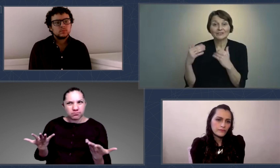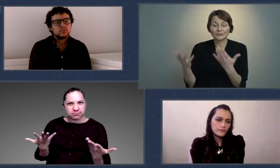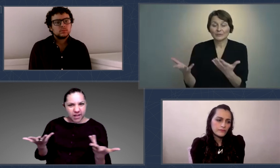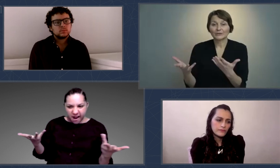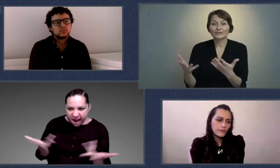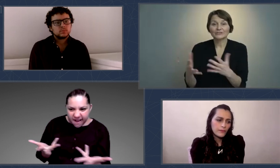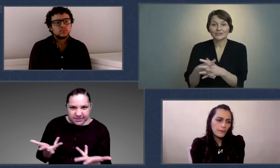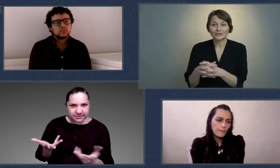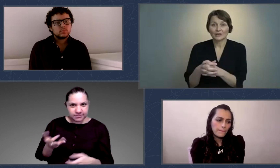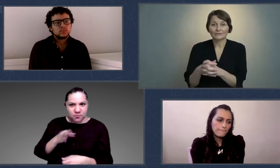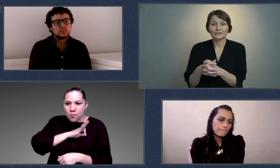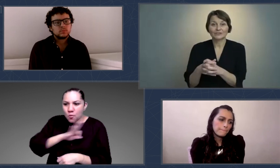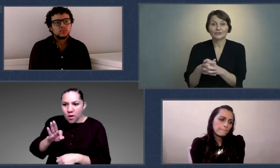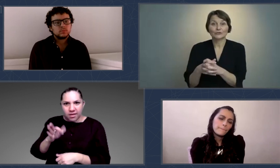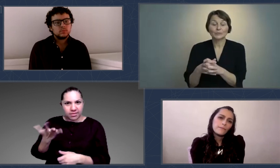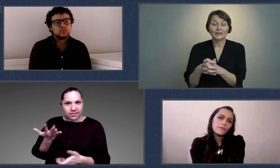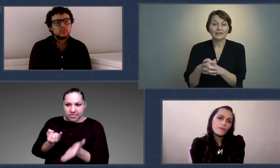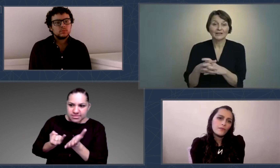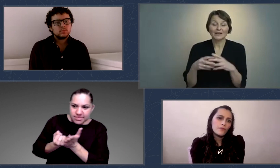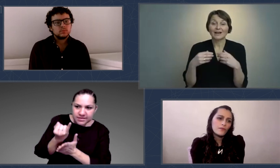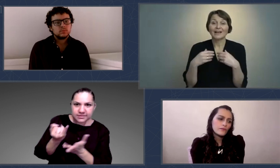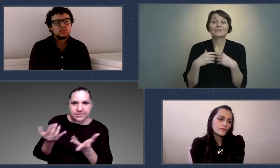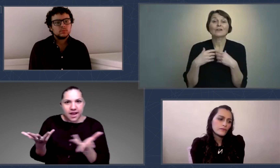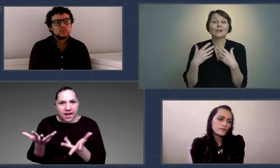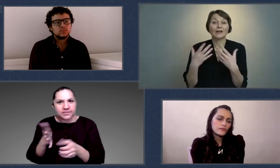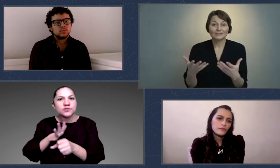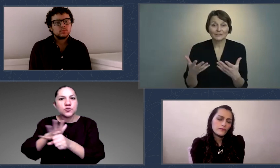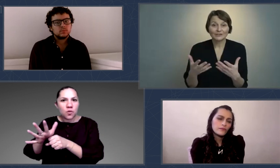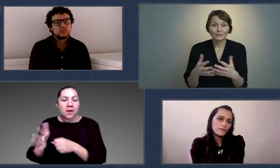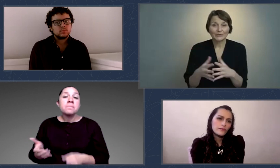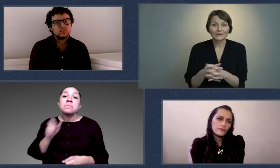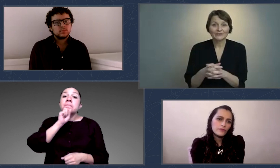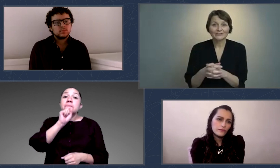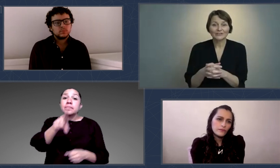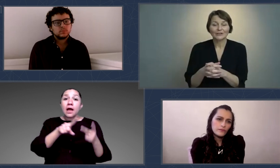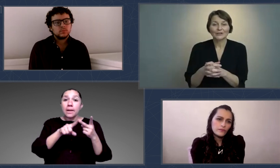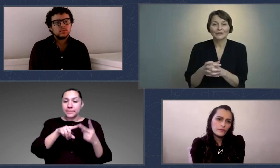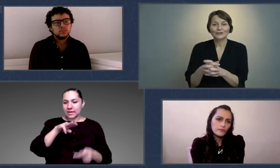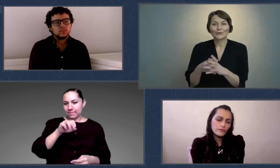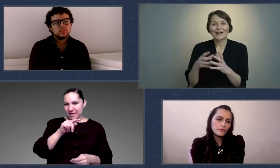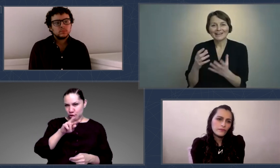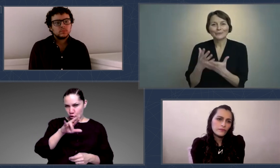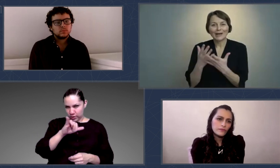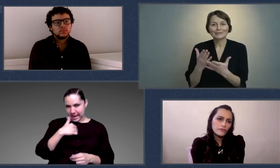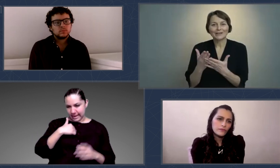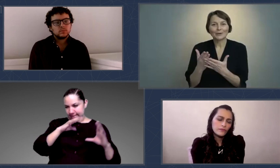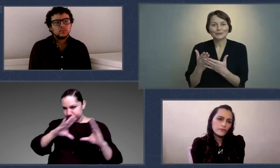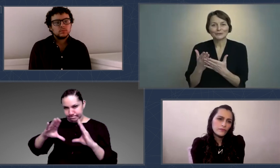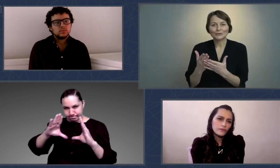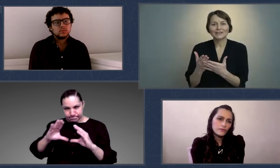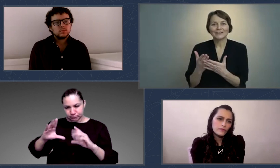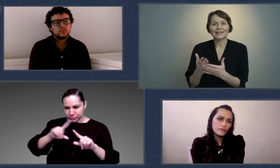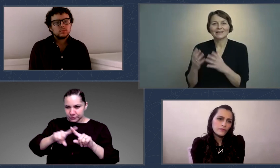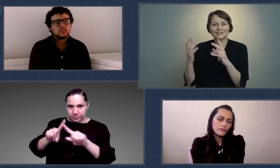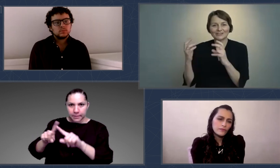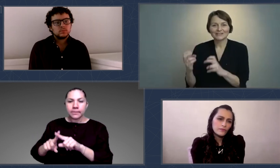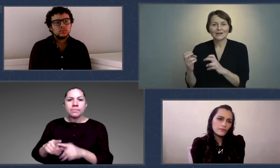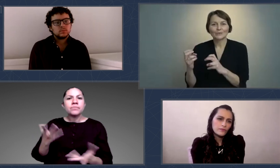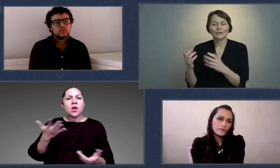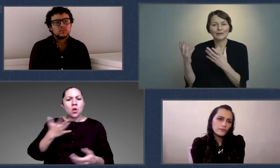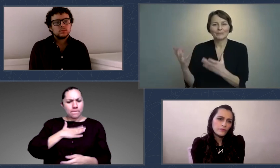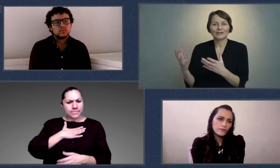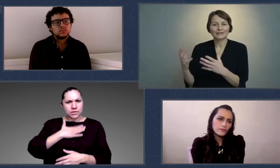eh, desarrollo de habilidades. Yo trabajo en conferencias, por ejemplo. Entonces,